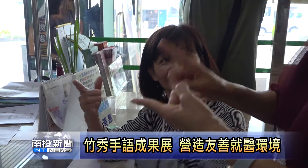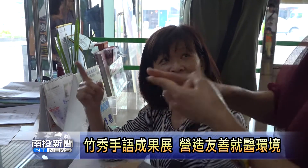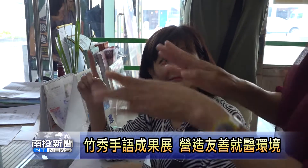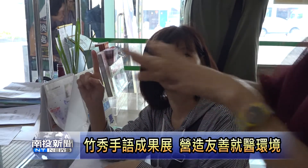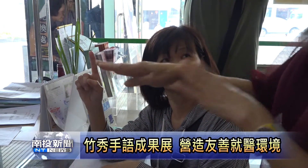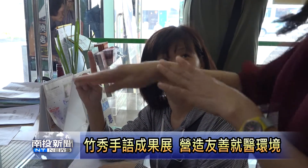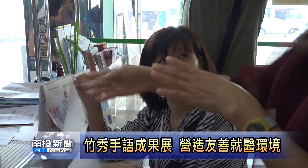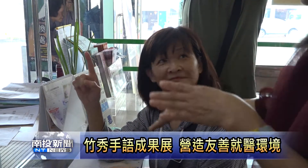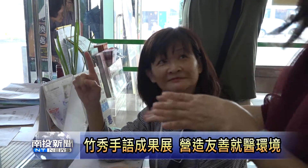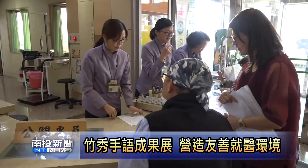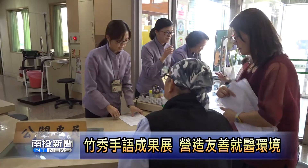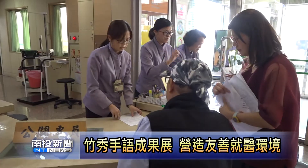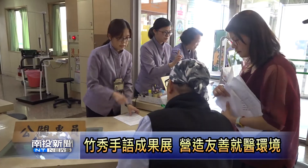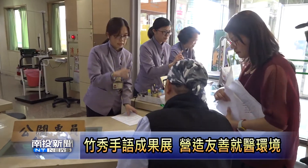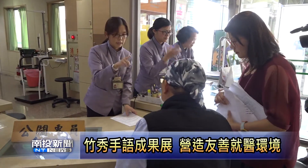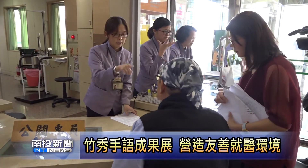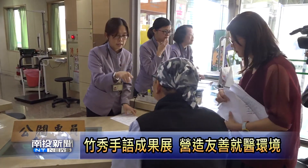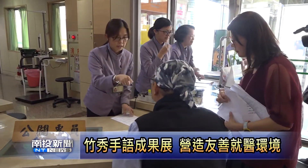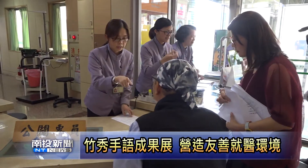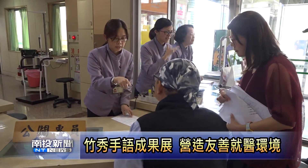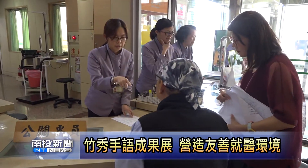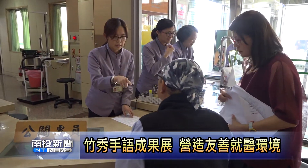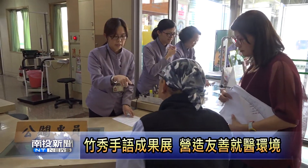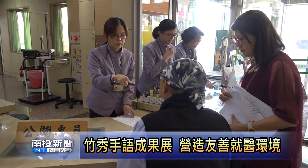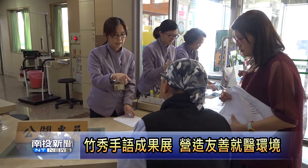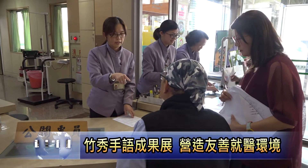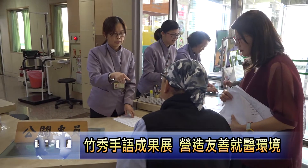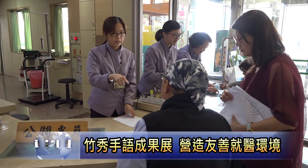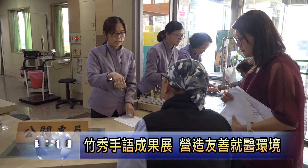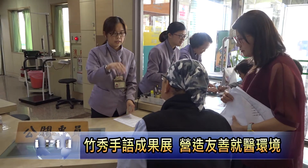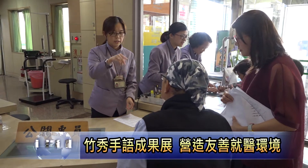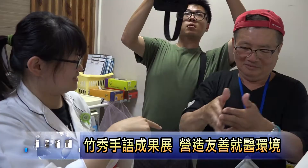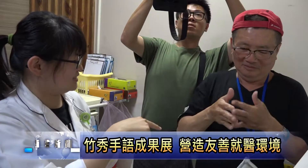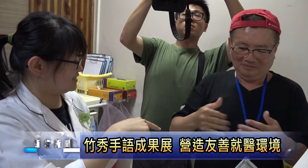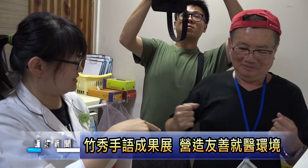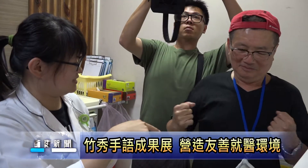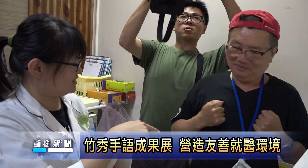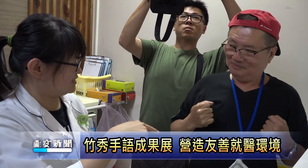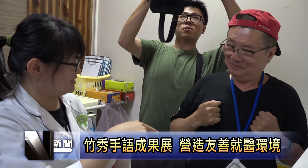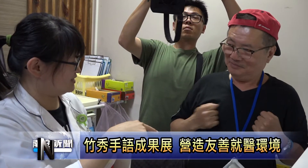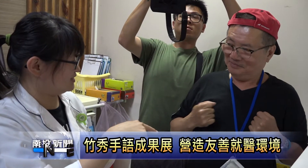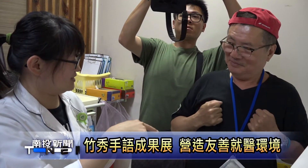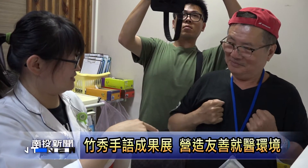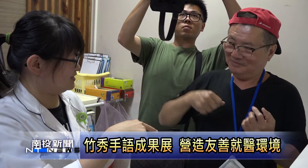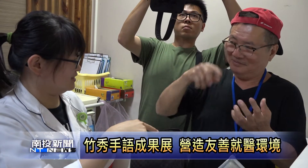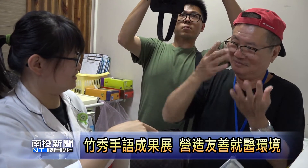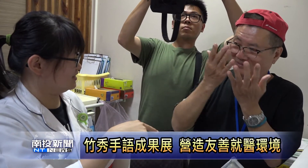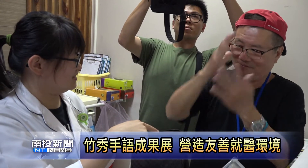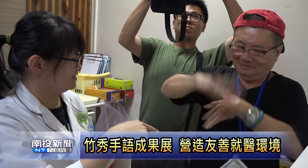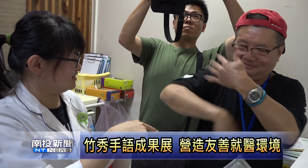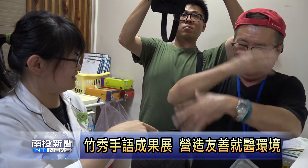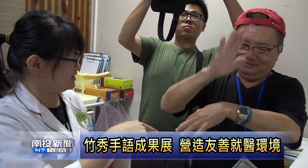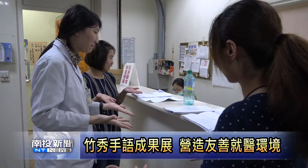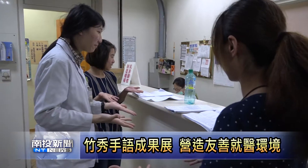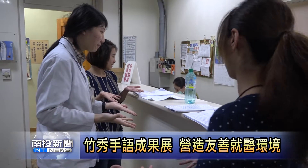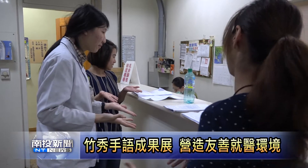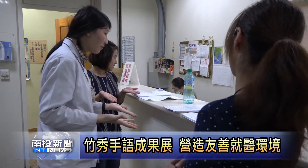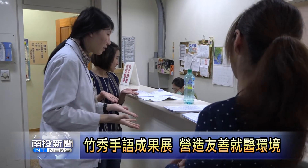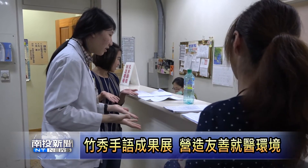特别保护文化部推动医院优先困境的价位开设基本的手艺课定让白人来看阵的时候可以